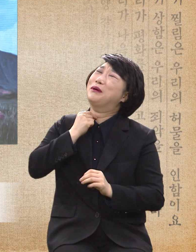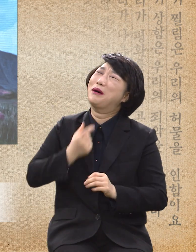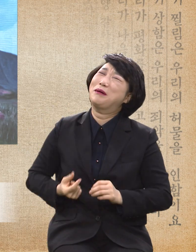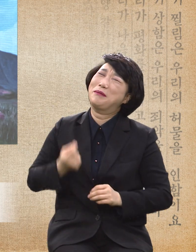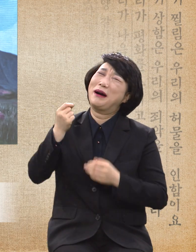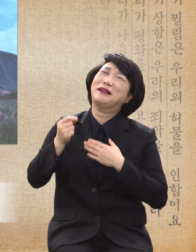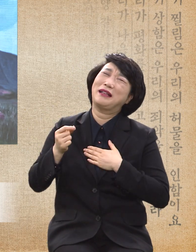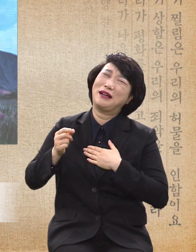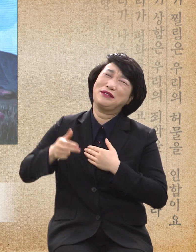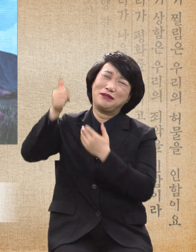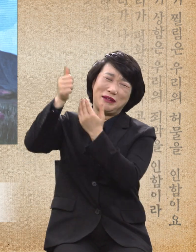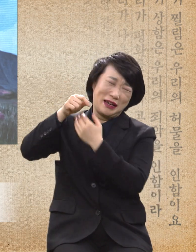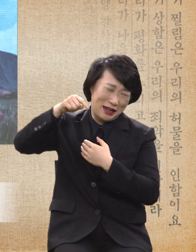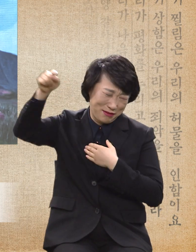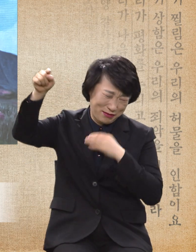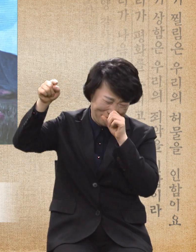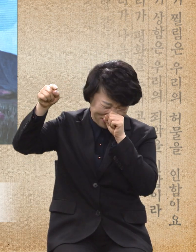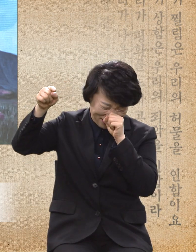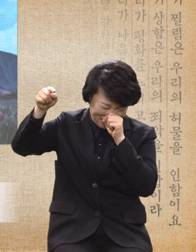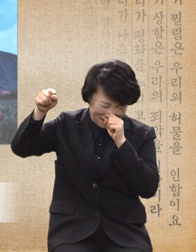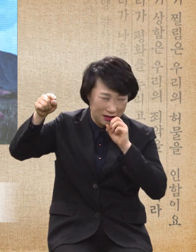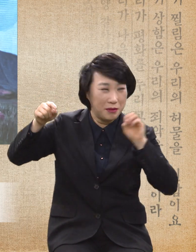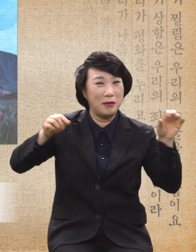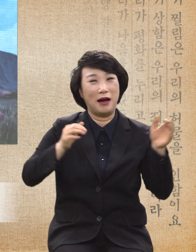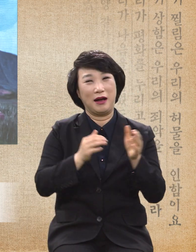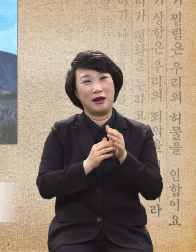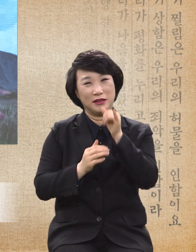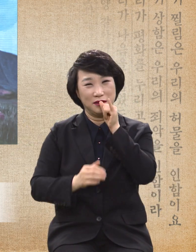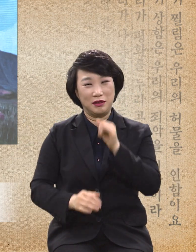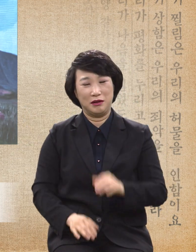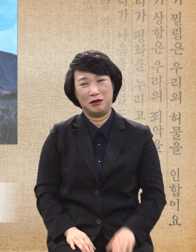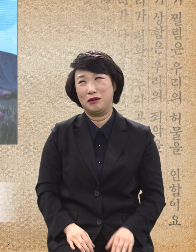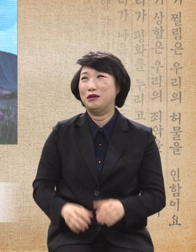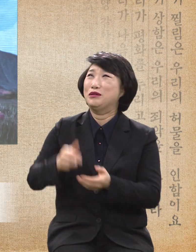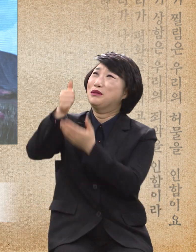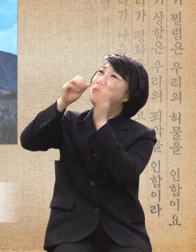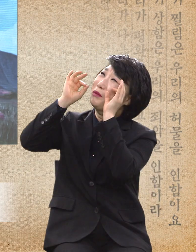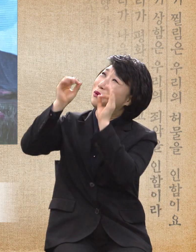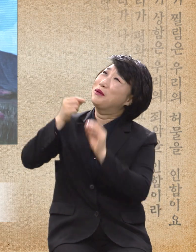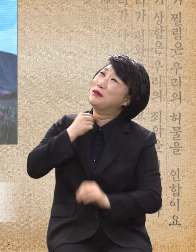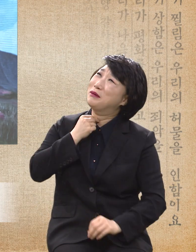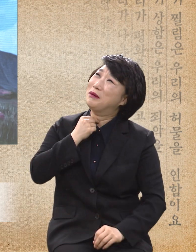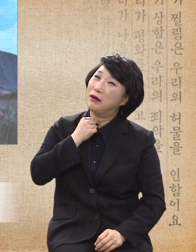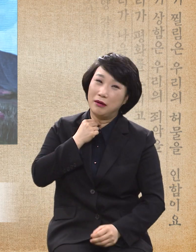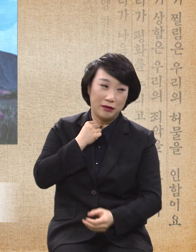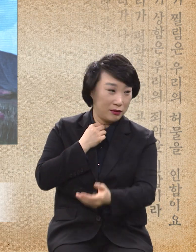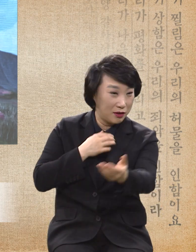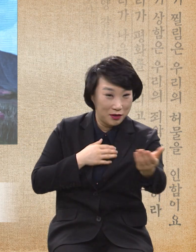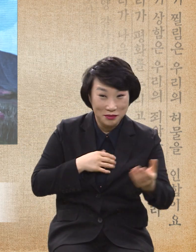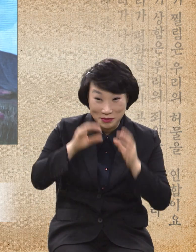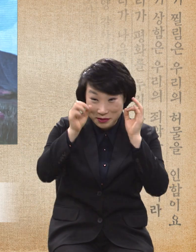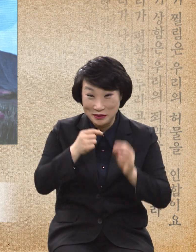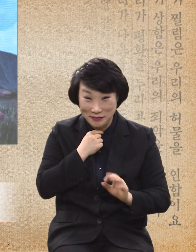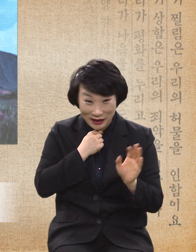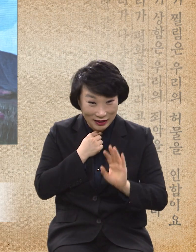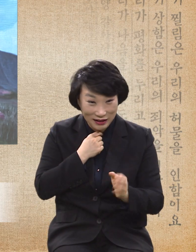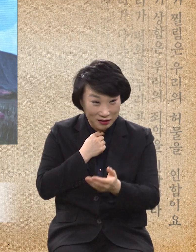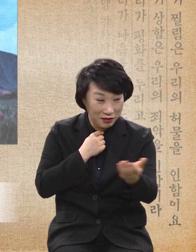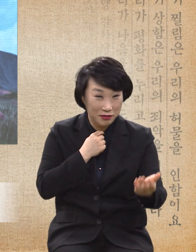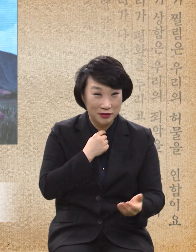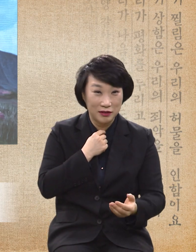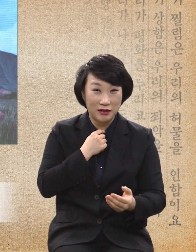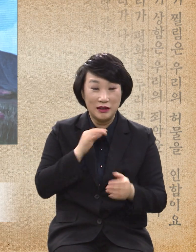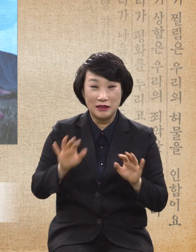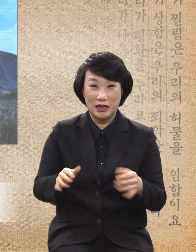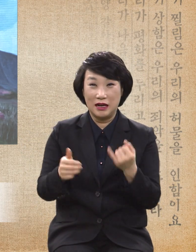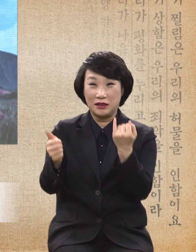빨리 주 앞에 갔으면 좋겠다. 응? 보고 싶어서. 여러분 안 보고 싶으지요?